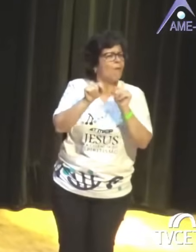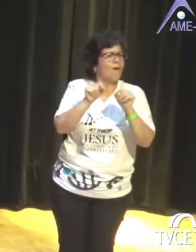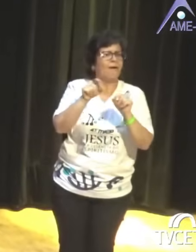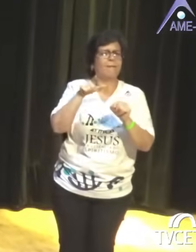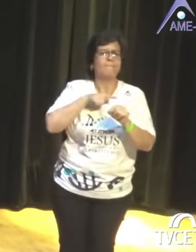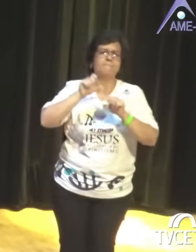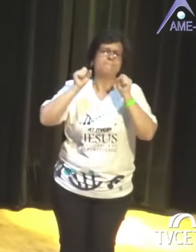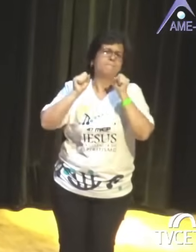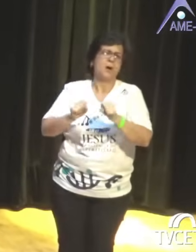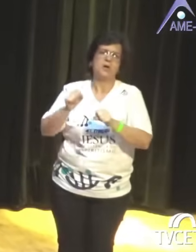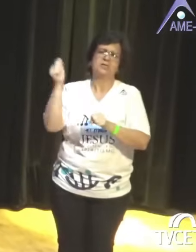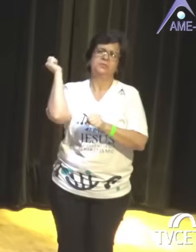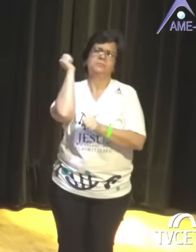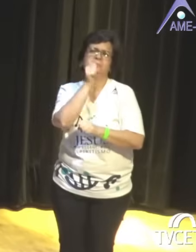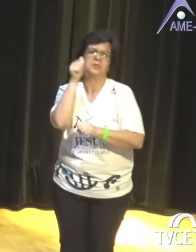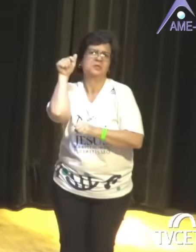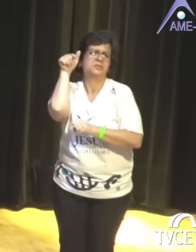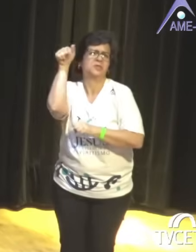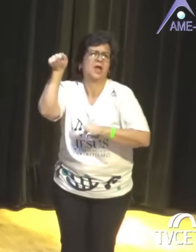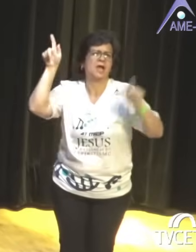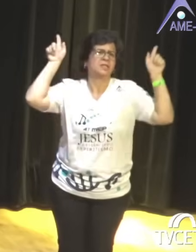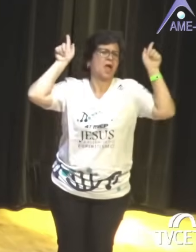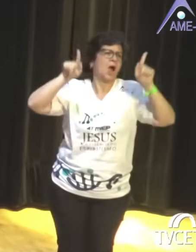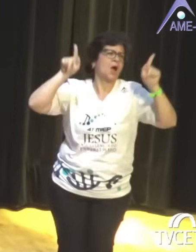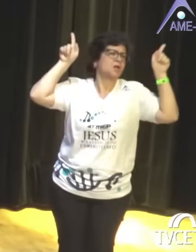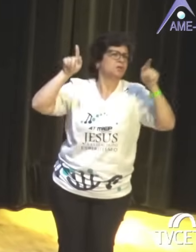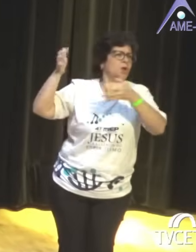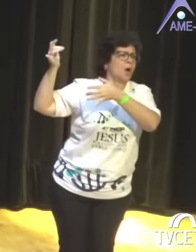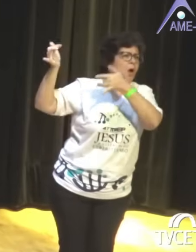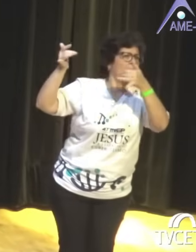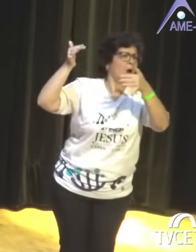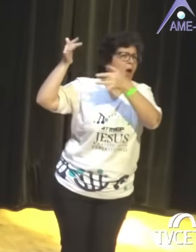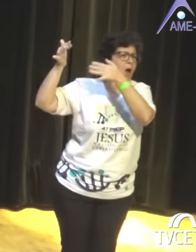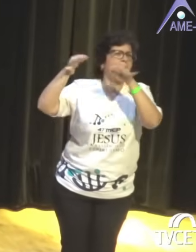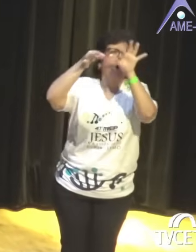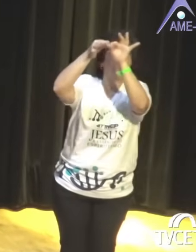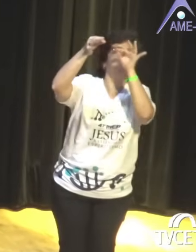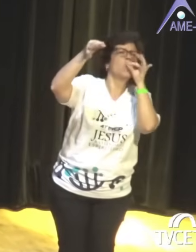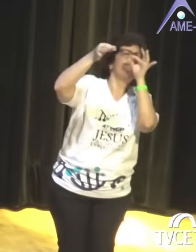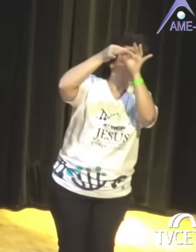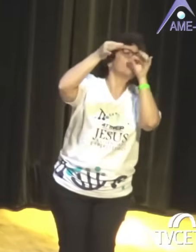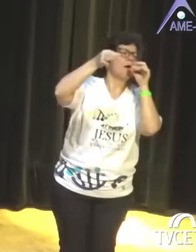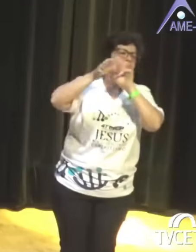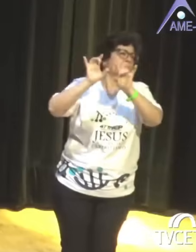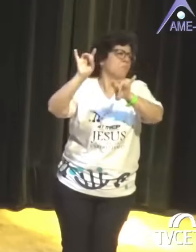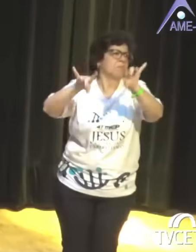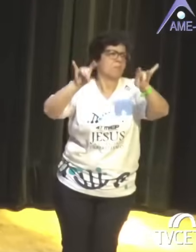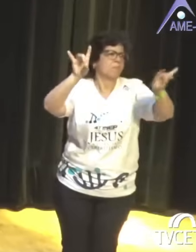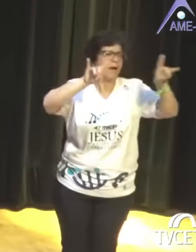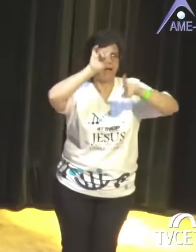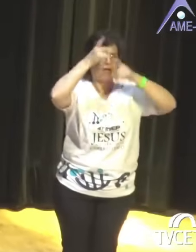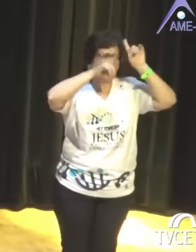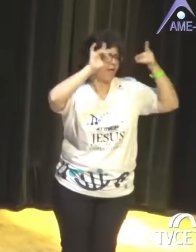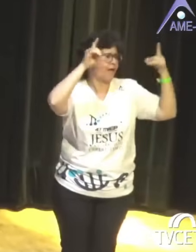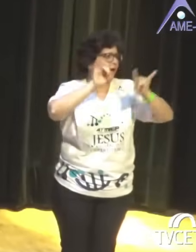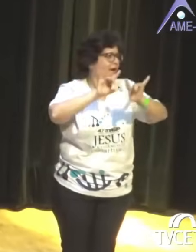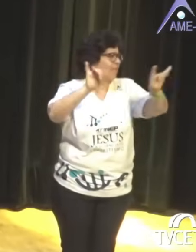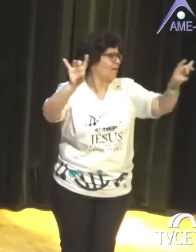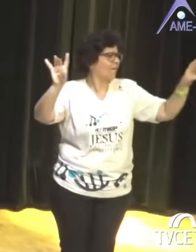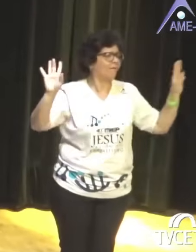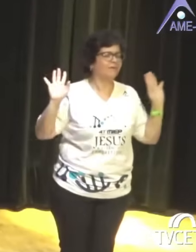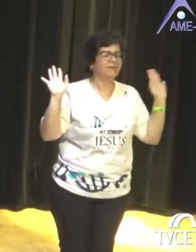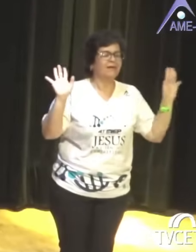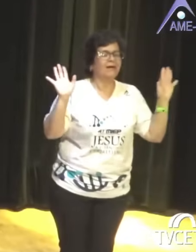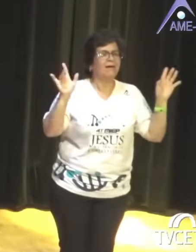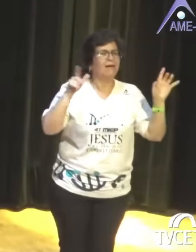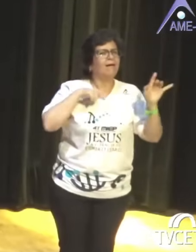que pode ter sete virgens ou um anjo tocando arpa e comendo uva bom aí fica o critério da Imaginação de cada um o